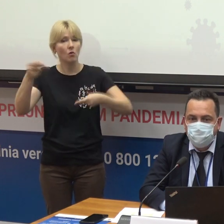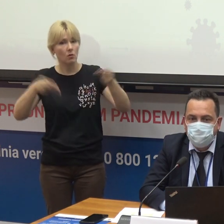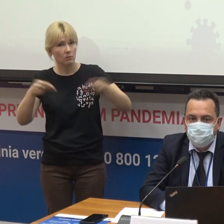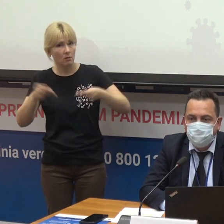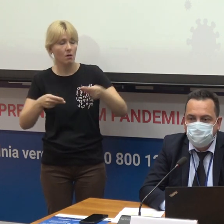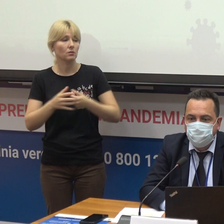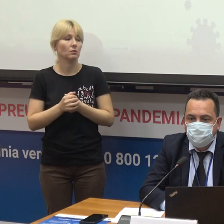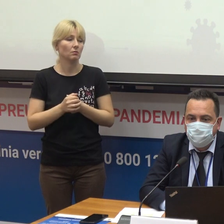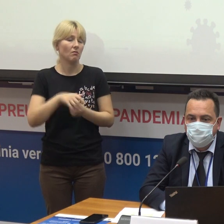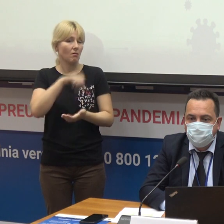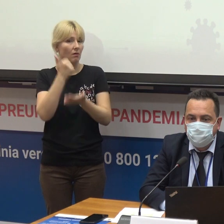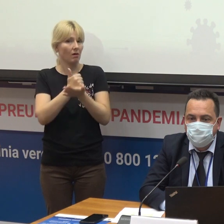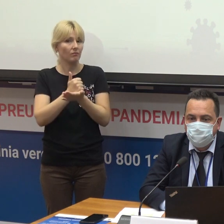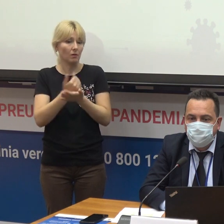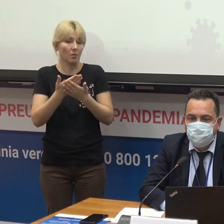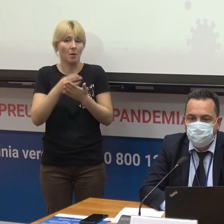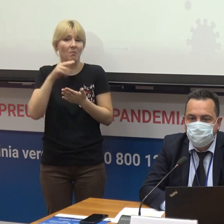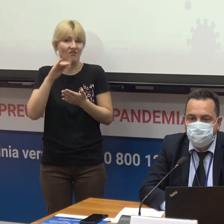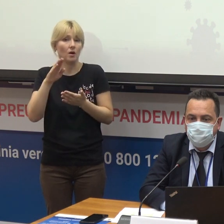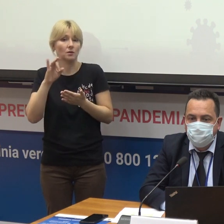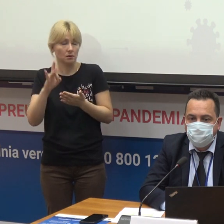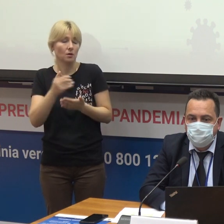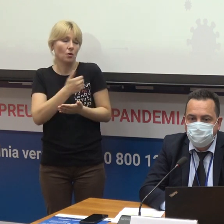principiu, cu, în cazul dat cu Pfizer,